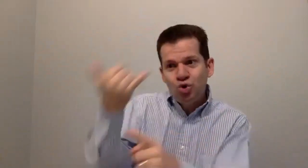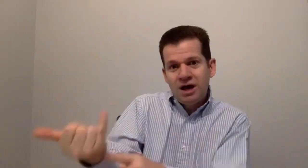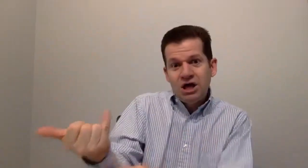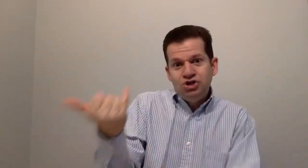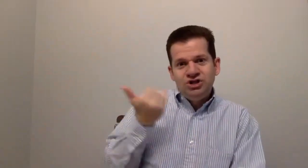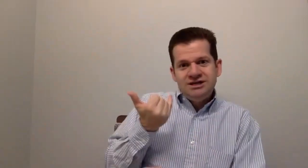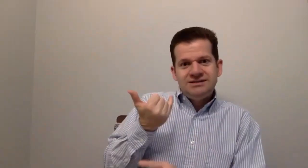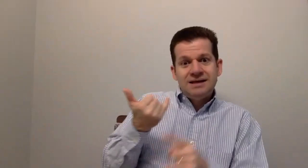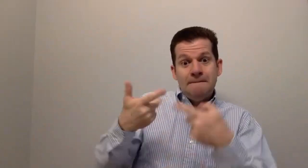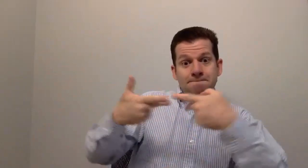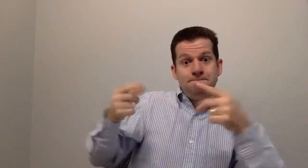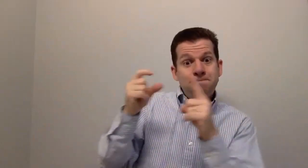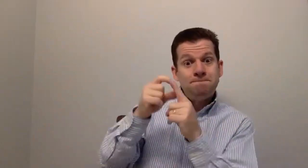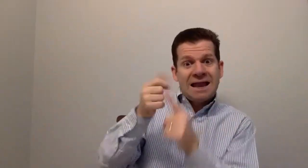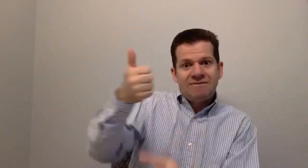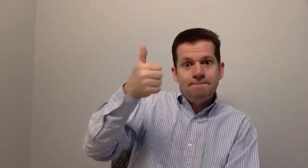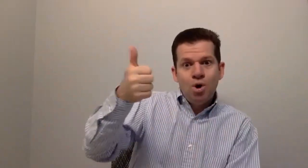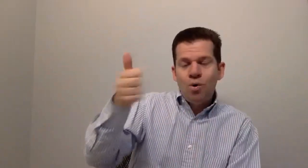pessoa diz palavra boa.